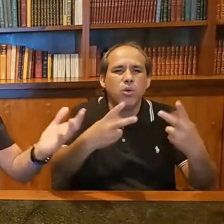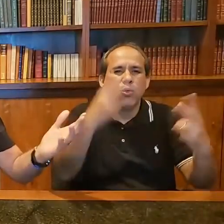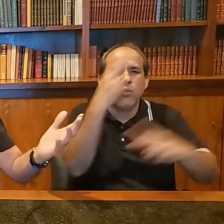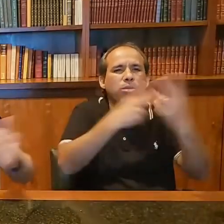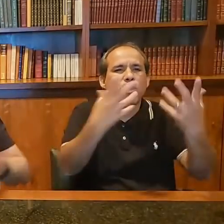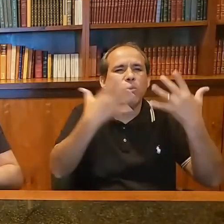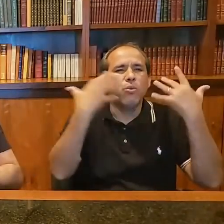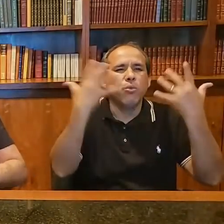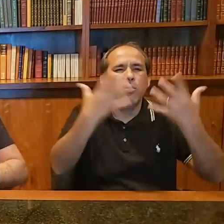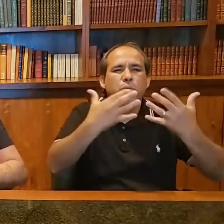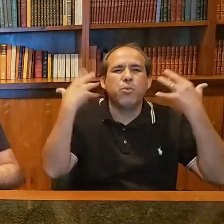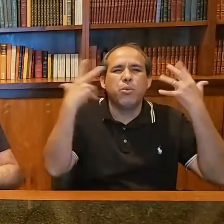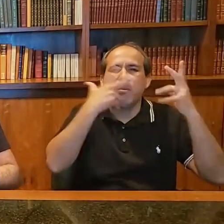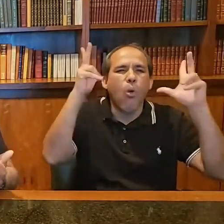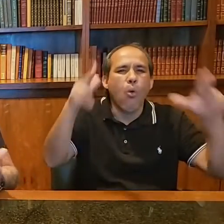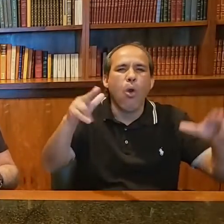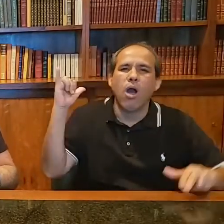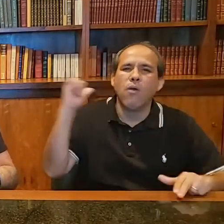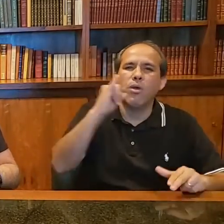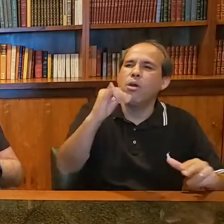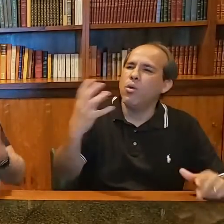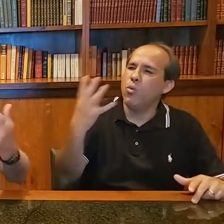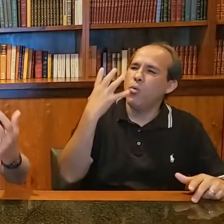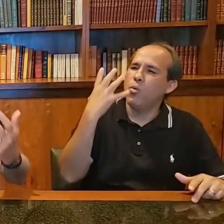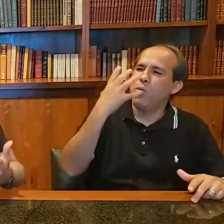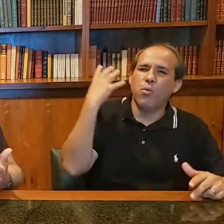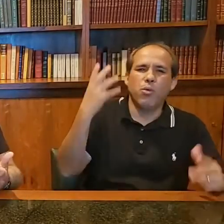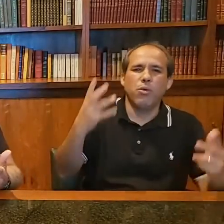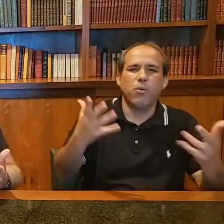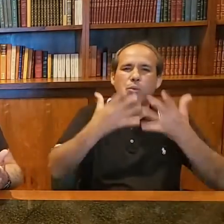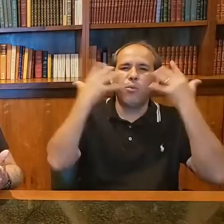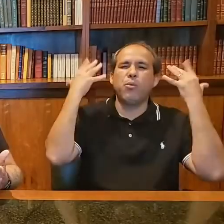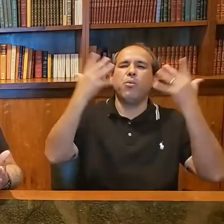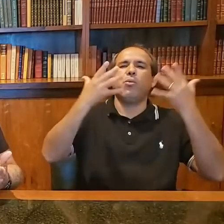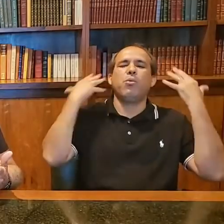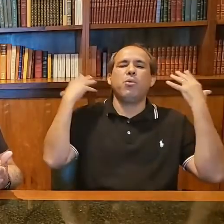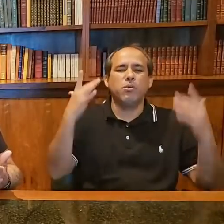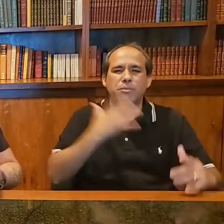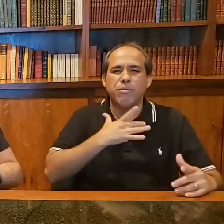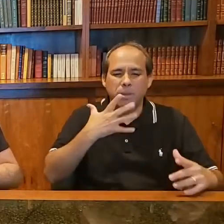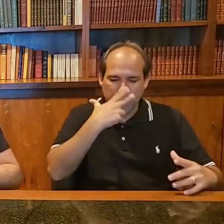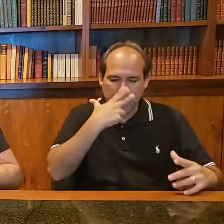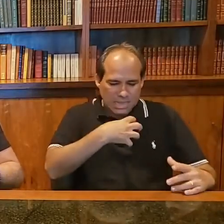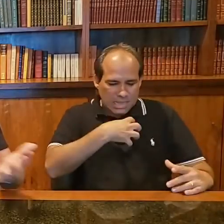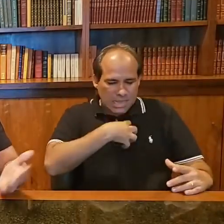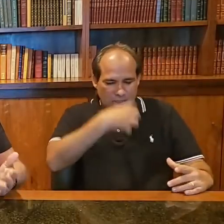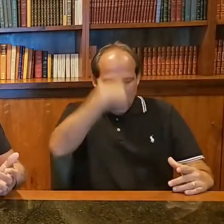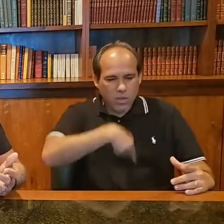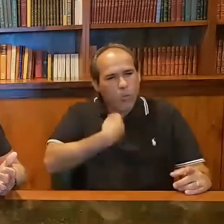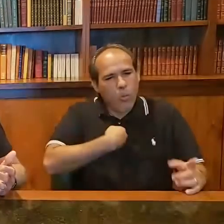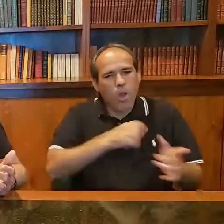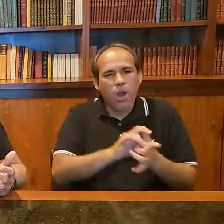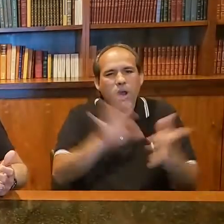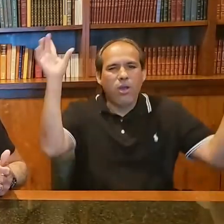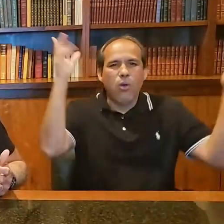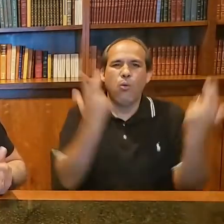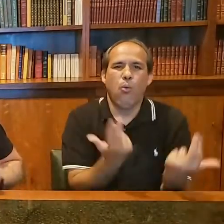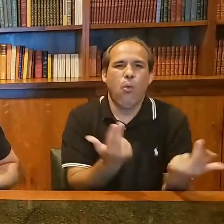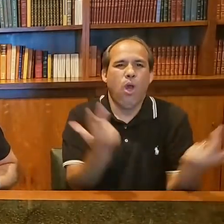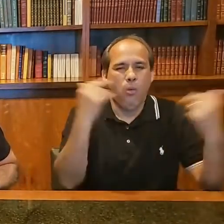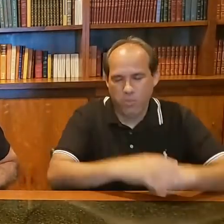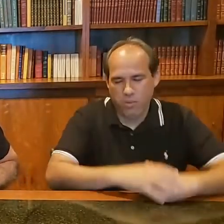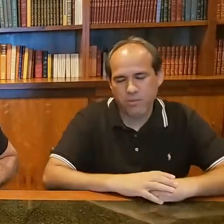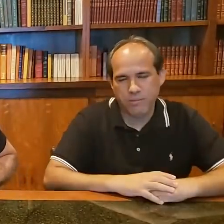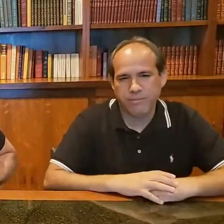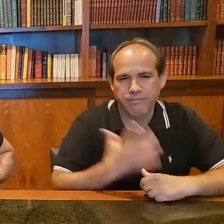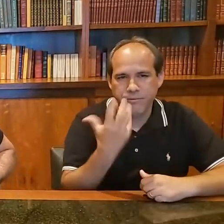que está saindo do avião, no momento onde você ali pô, se sente aí em liberdade. Vamos